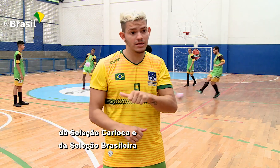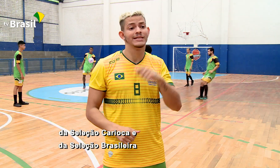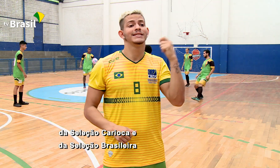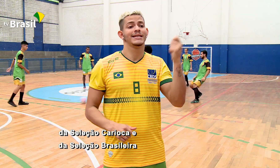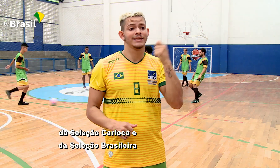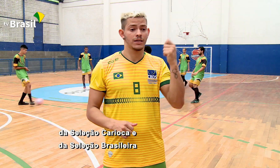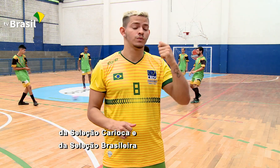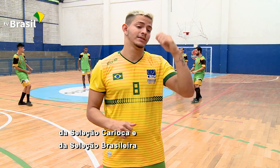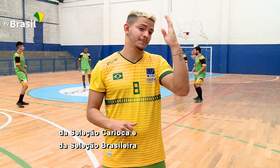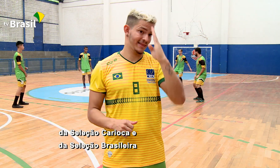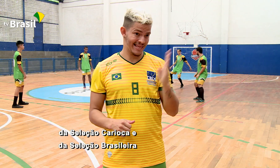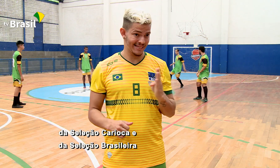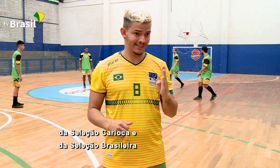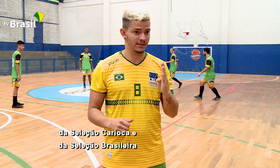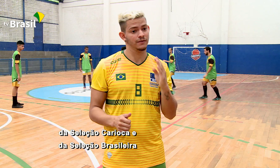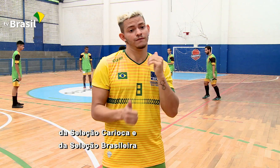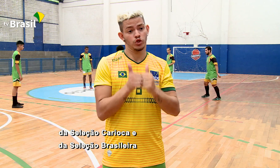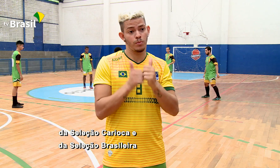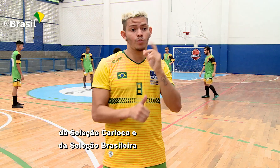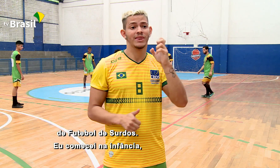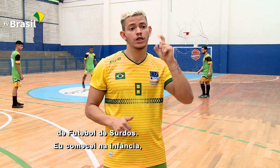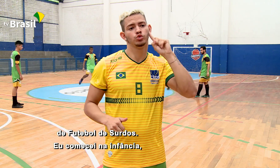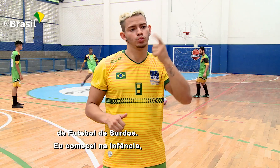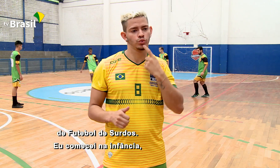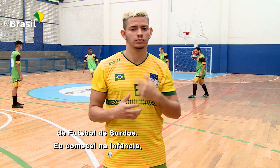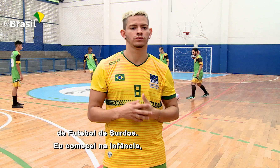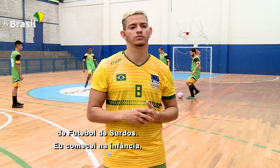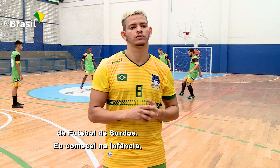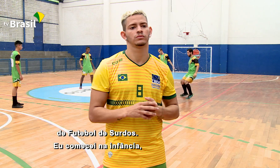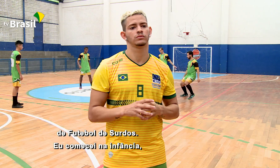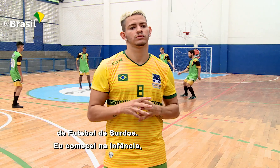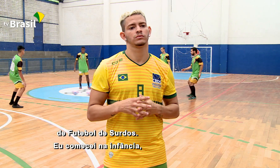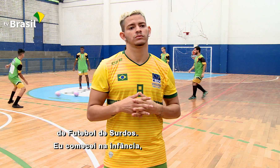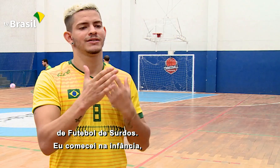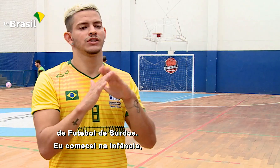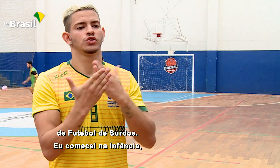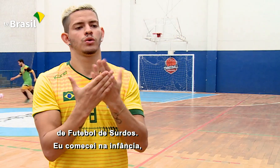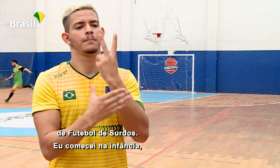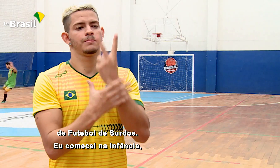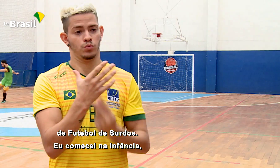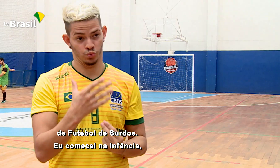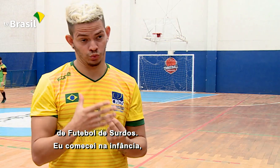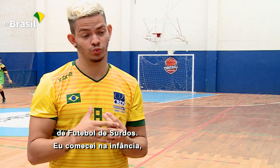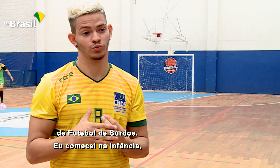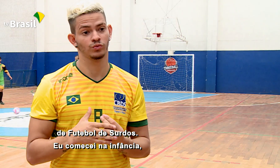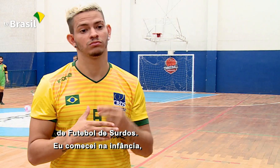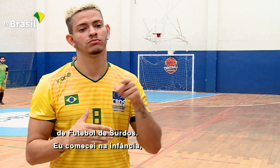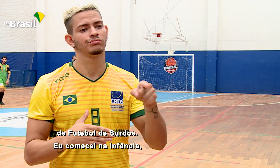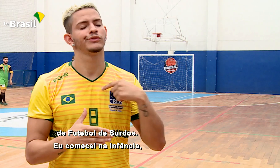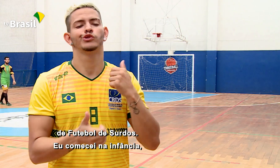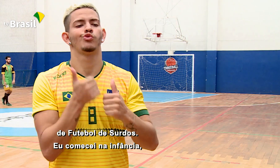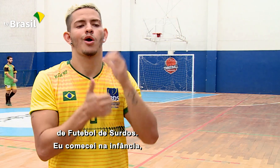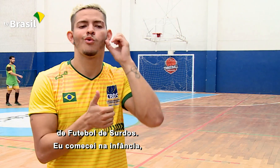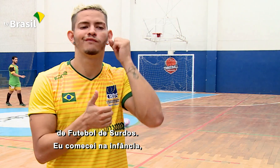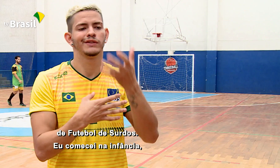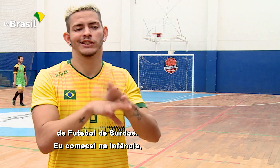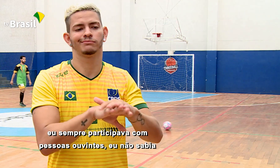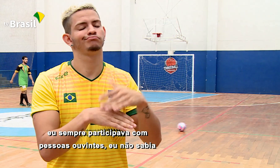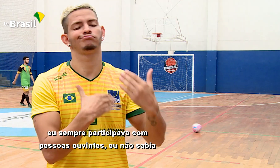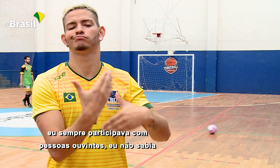seleção carioca e da seleção brasileira de futebol de surdos. Eu comecei na infância, eu